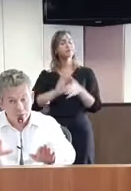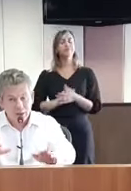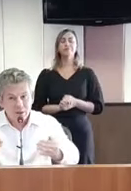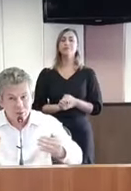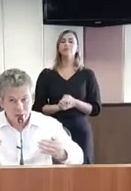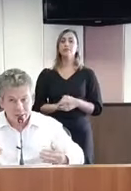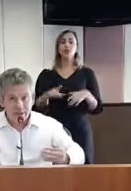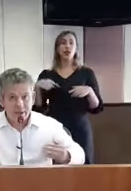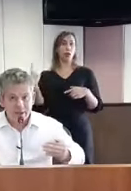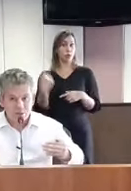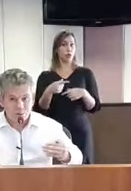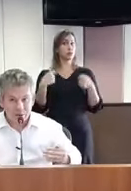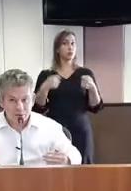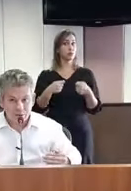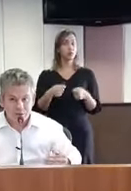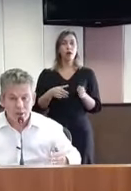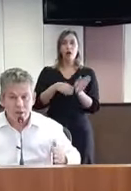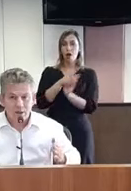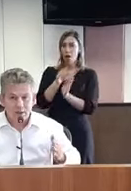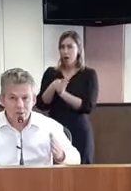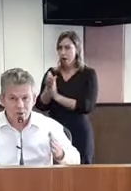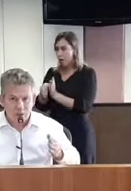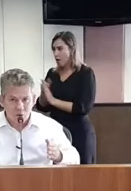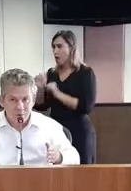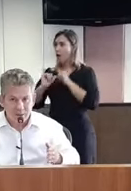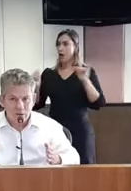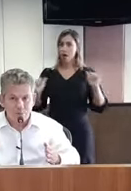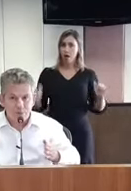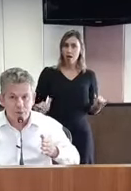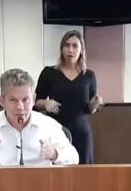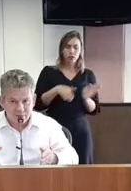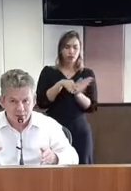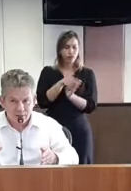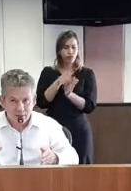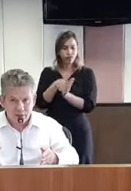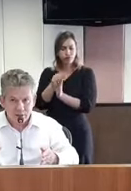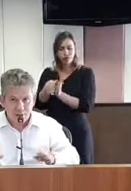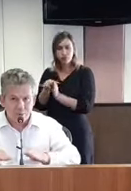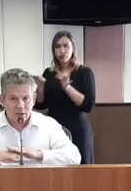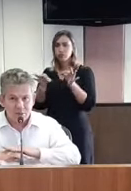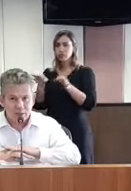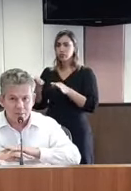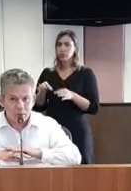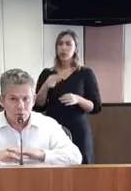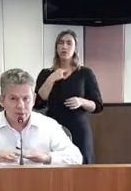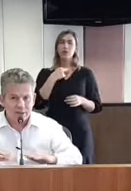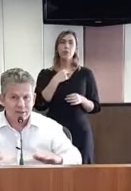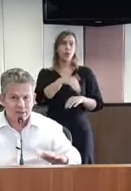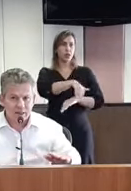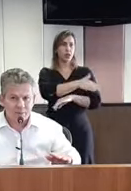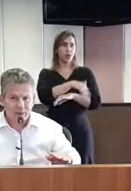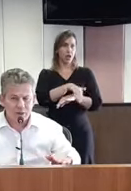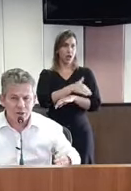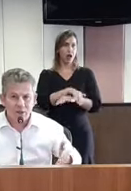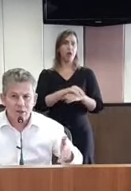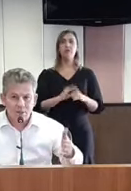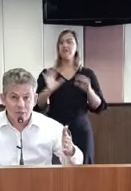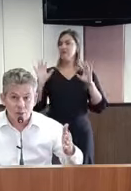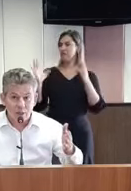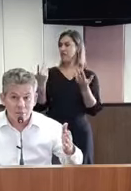Então, nós alertamos para isso, estamos recomendando prudência. Não podemos sair para a rua